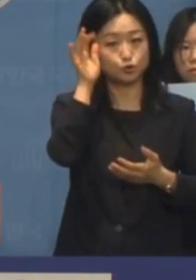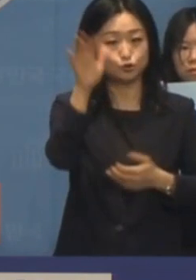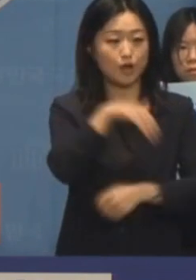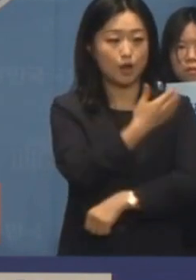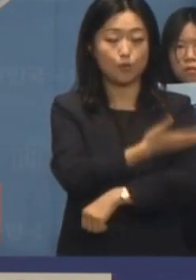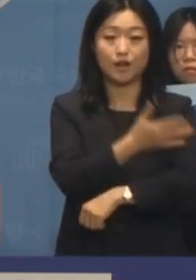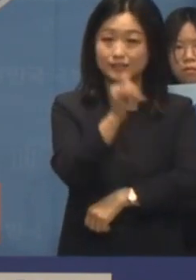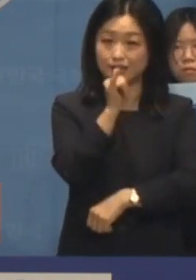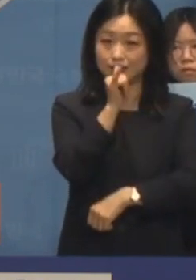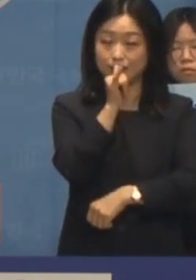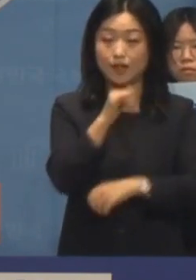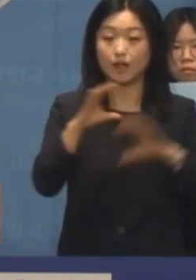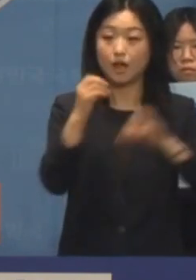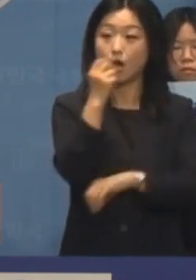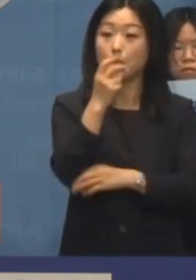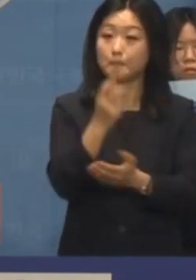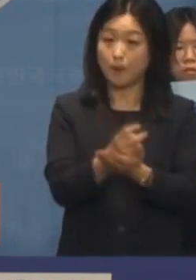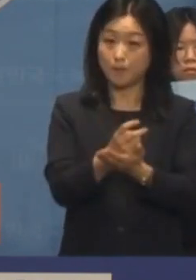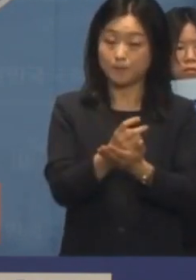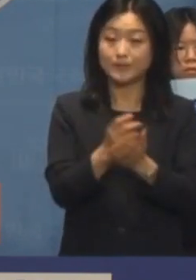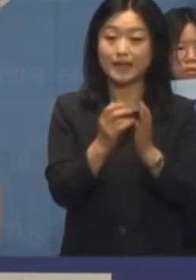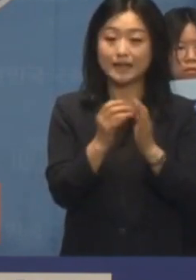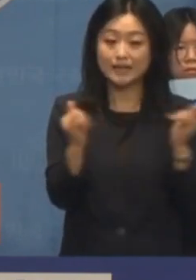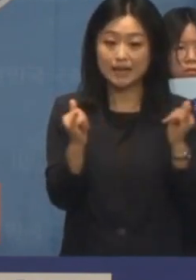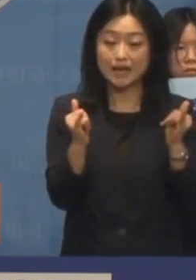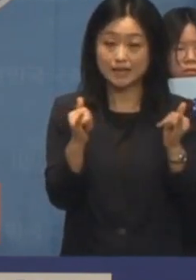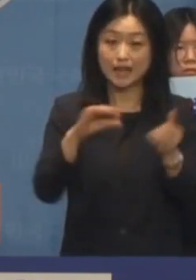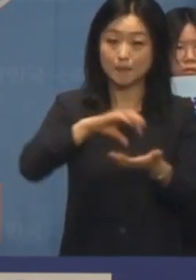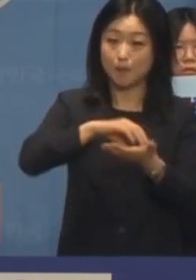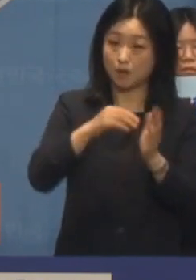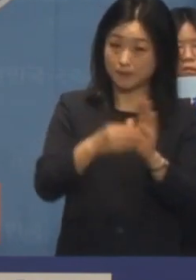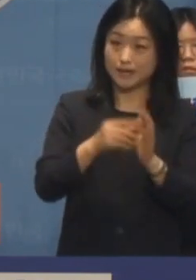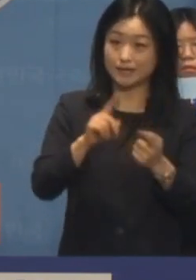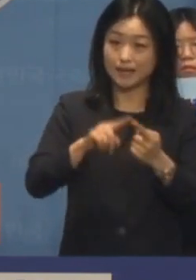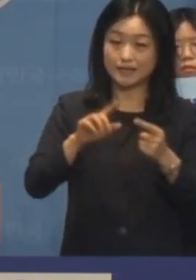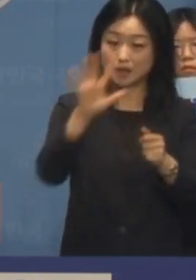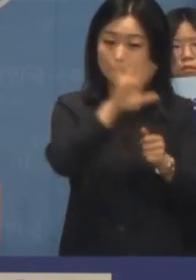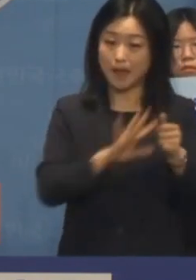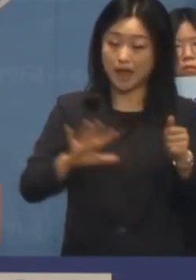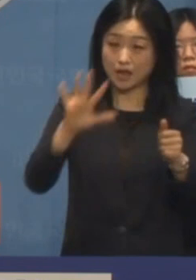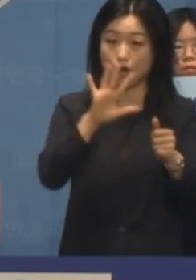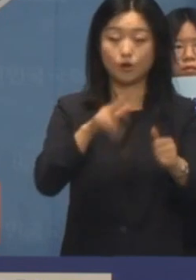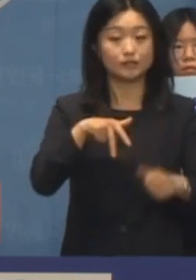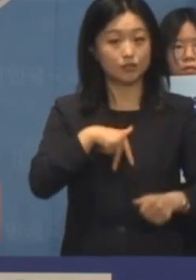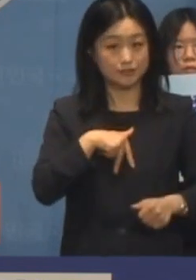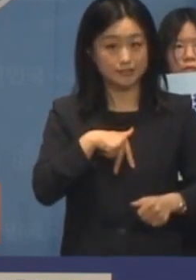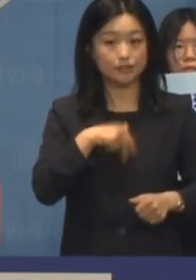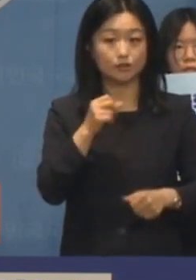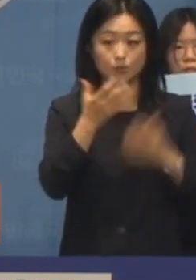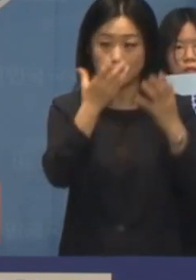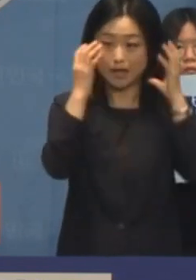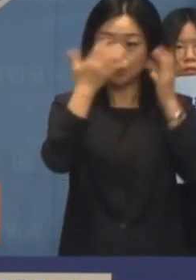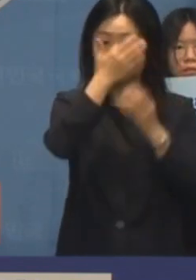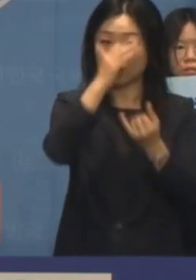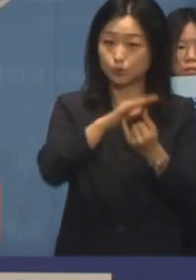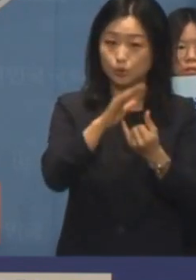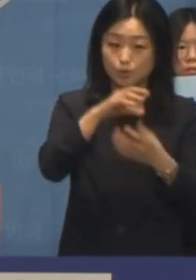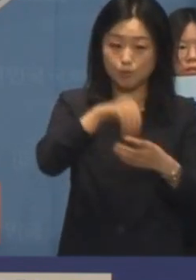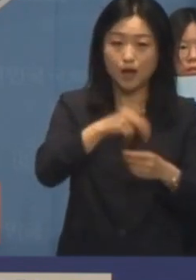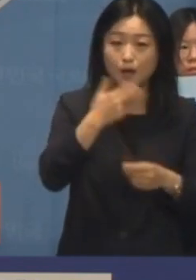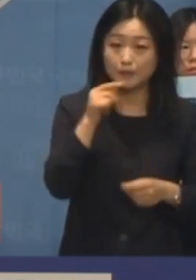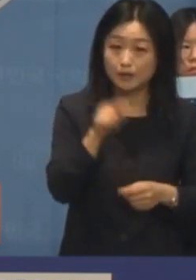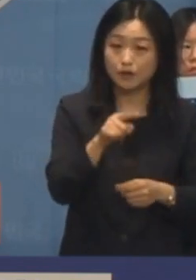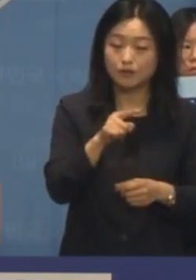가집니다. 헌법이 규정하는 인간의 범위에 다양한 정체성, 배경을 지닌 학생, 아동 및 청소년이 포함되지 않은